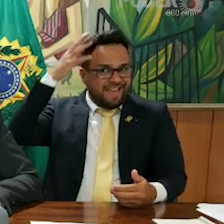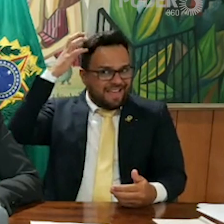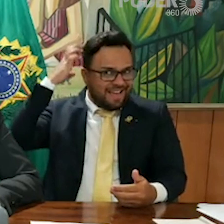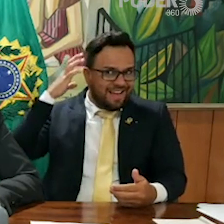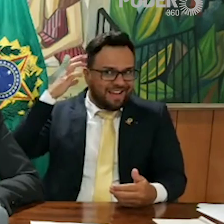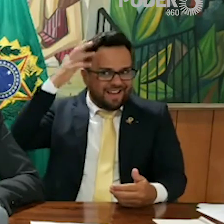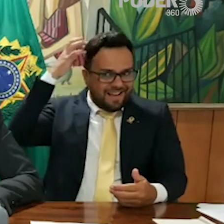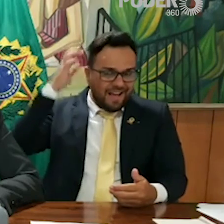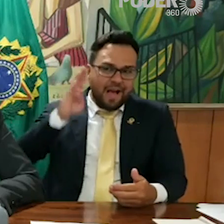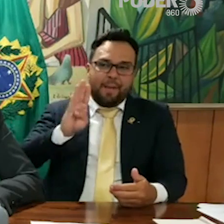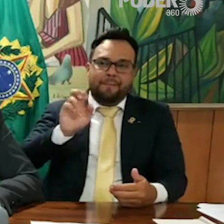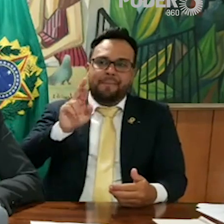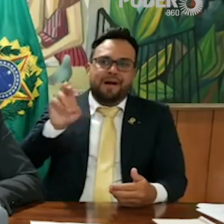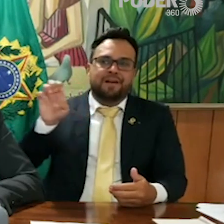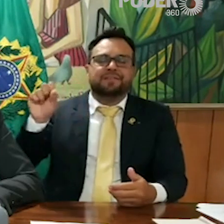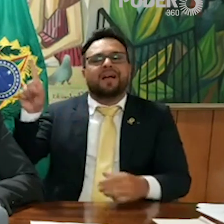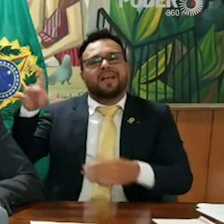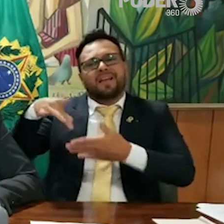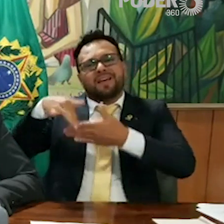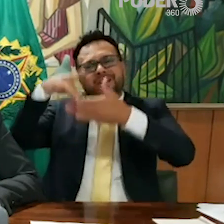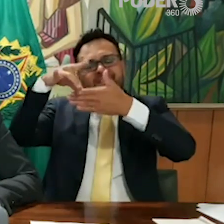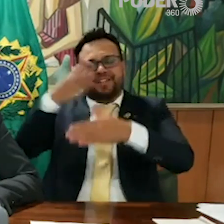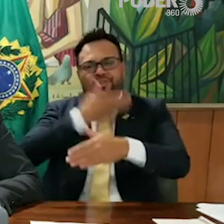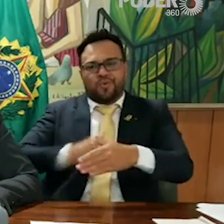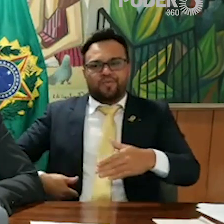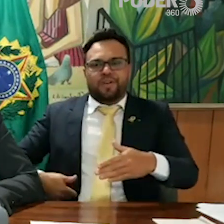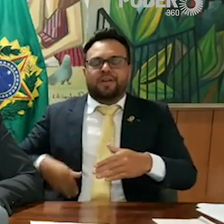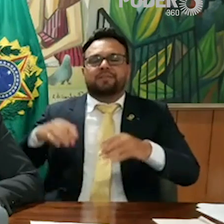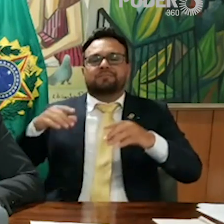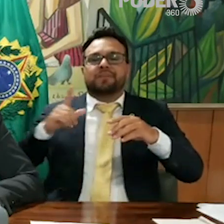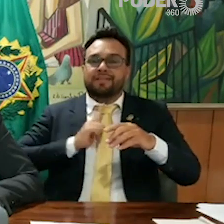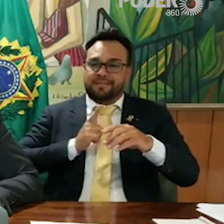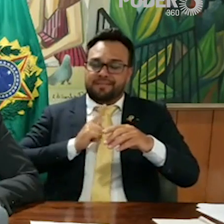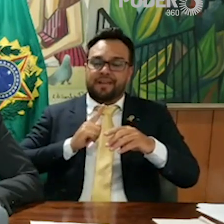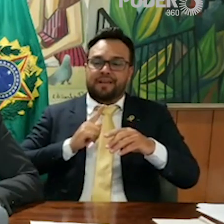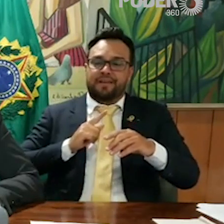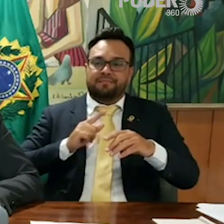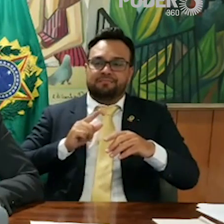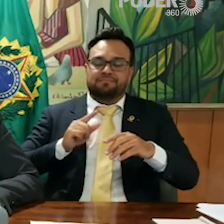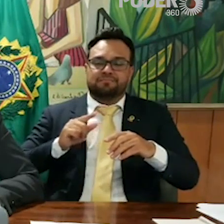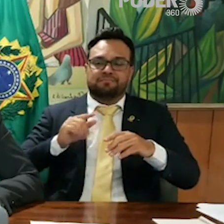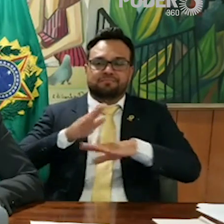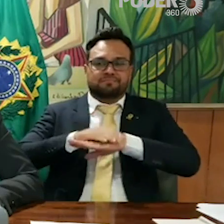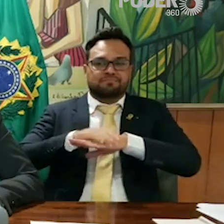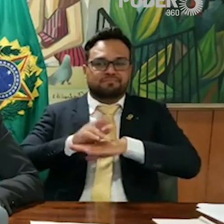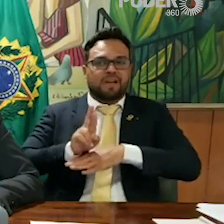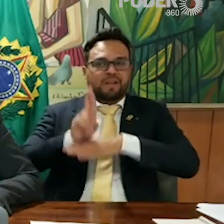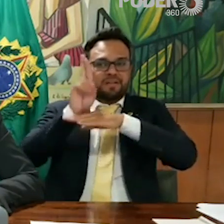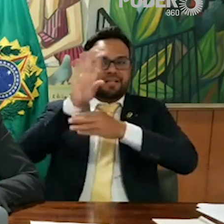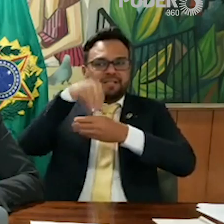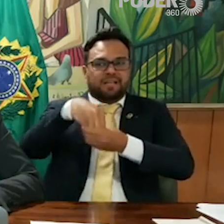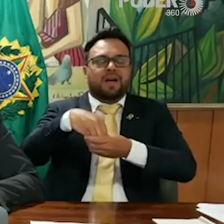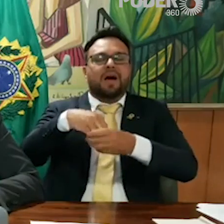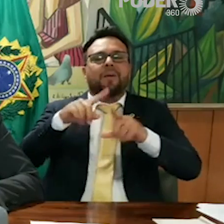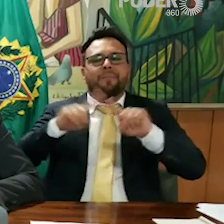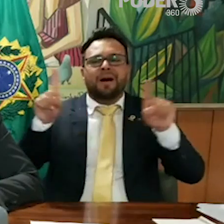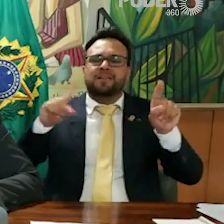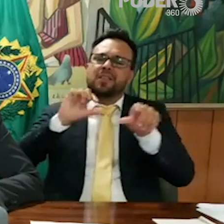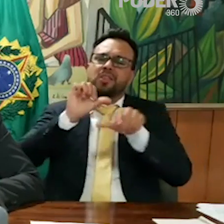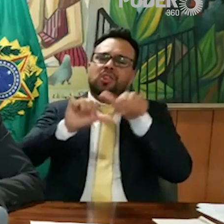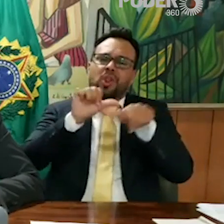Ele é líder do governo, né? Tem uma função lá dentro do parlamento. É, mas não era hora de trocar o líder do governo, não?